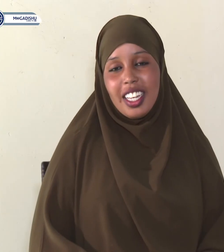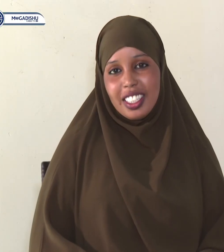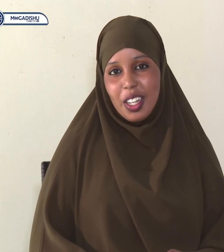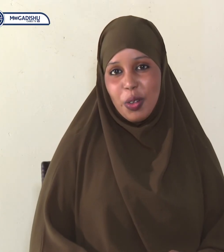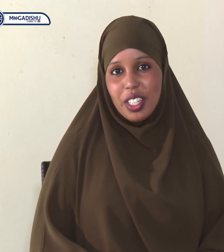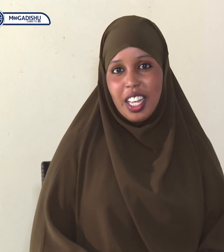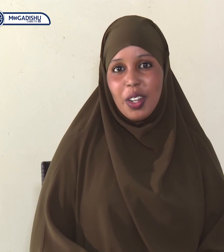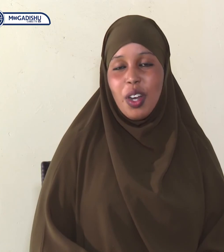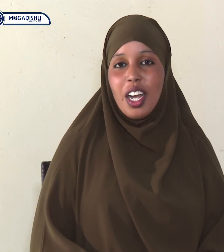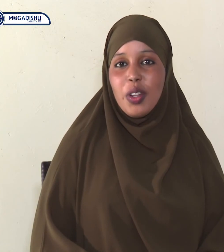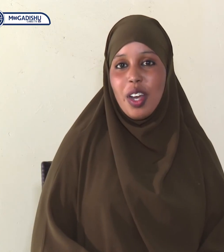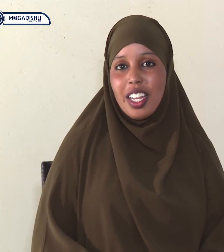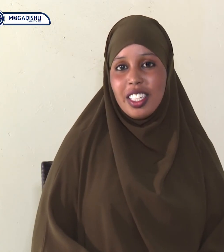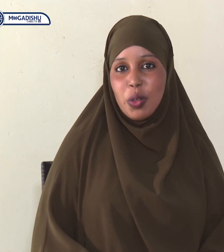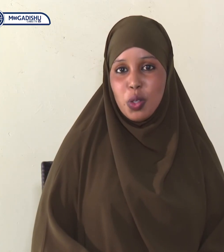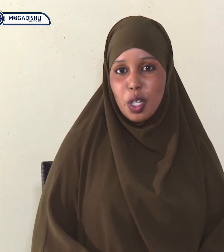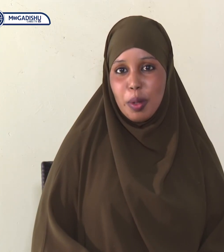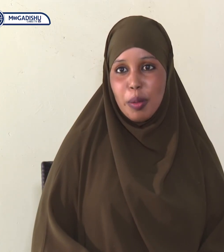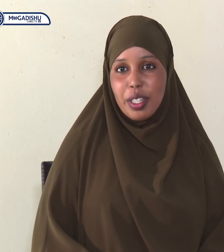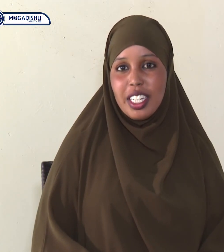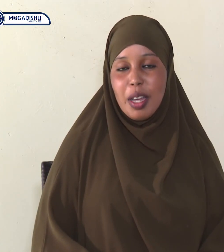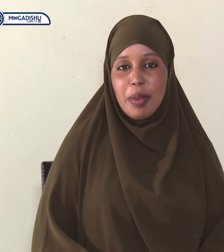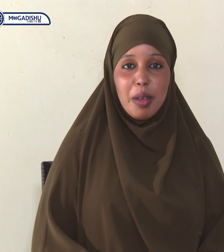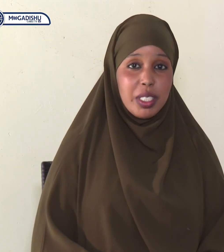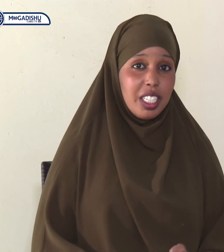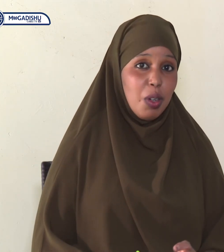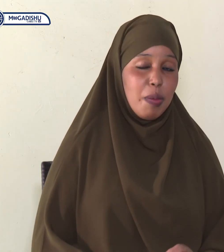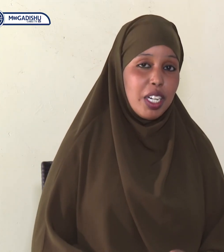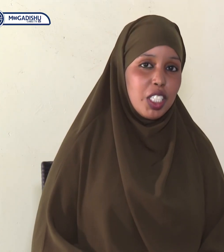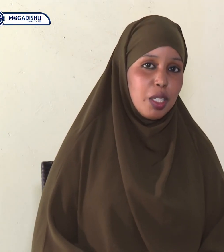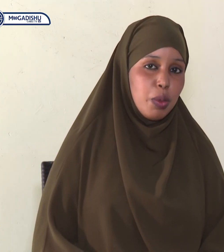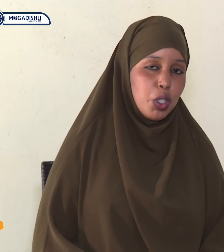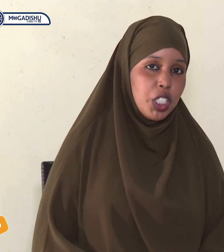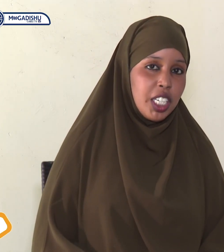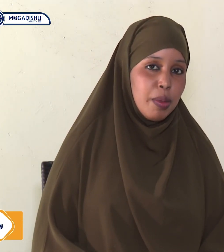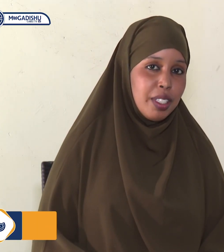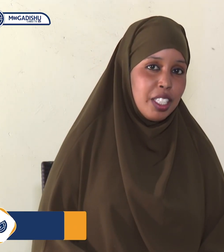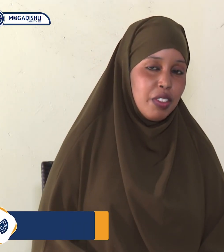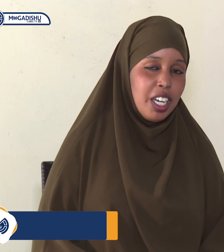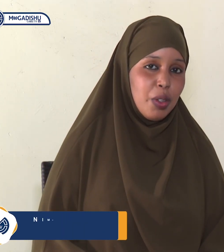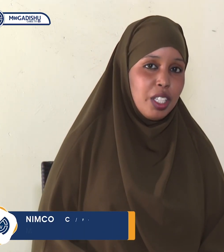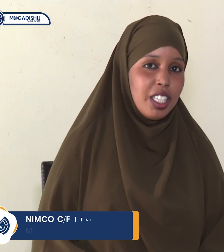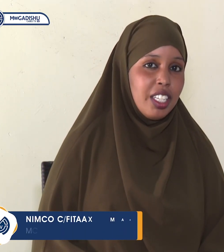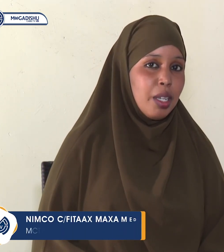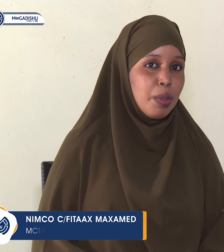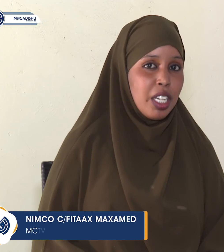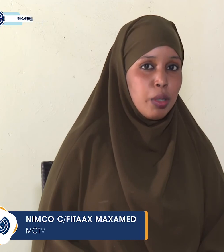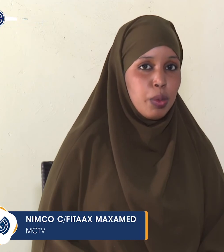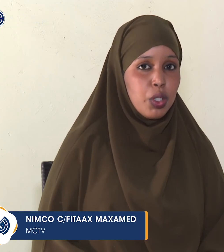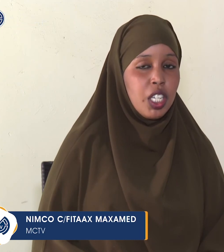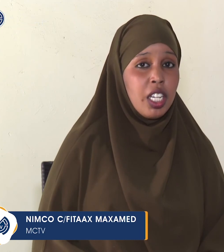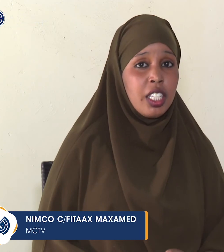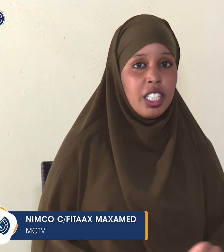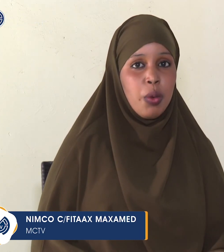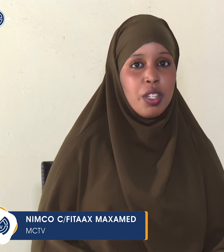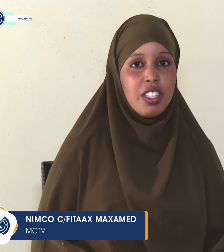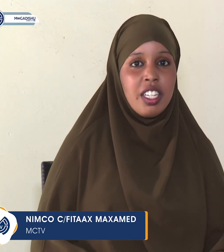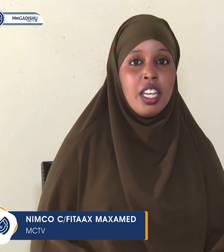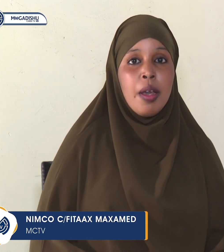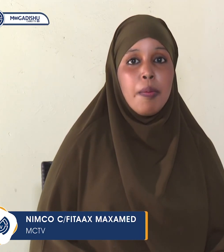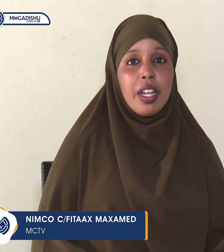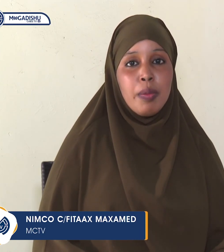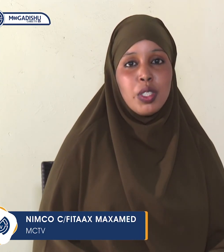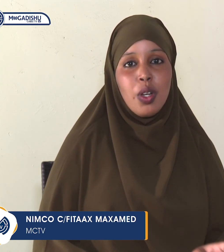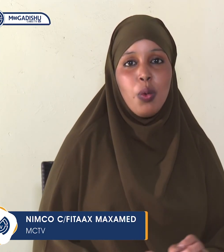waa hagaag daawadayaal waxaanu halka ku soo gabagabeynaynaa barnaamijkeena waxbarashada Muqdisho Cable TV xarunteeda dhexe ee magaalada Muqdisho aad ka